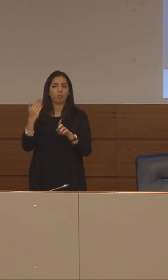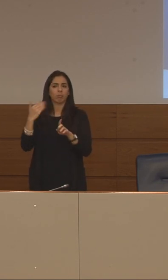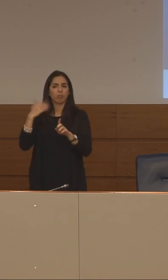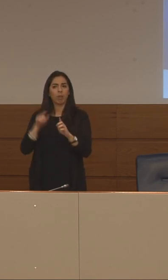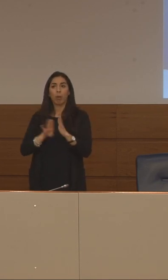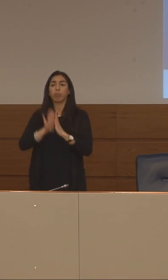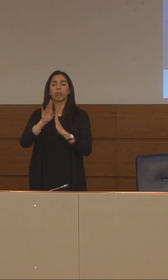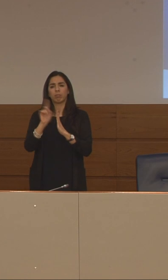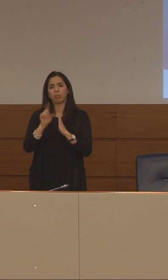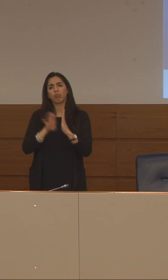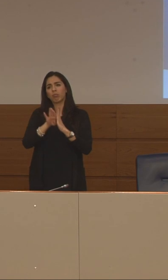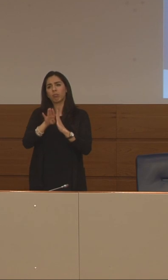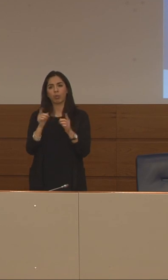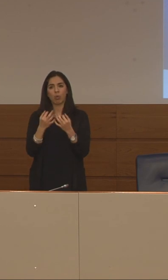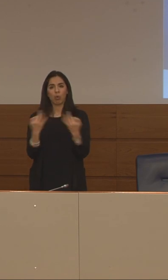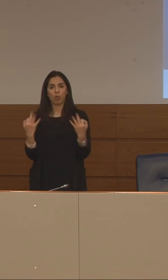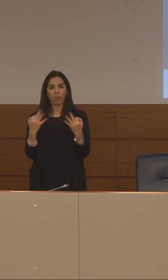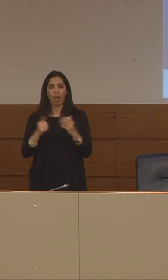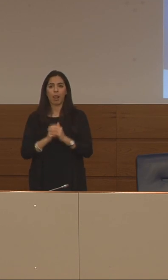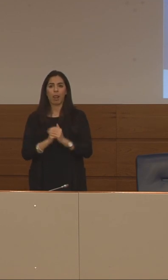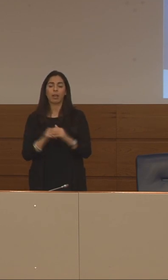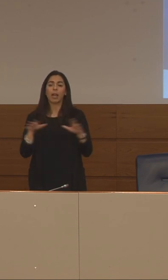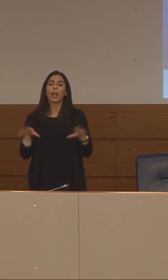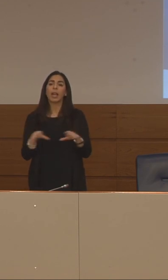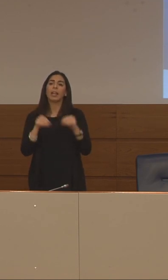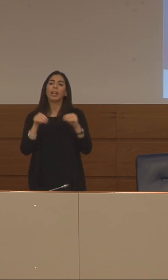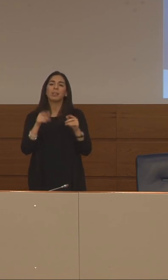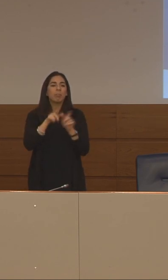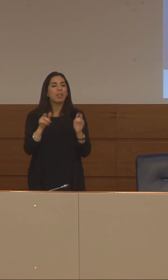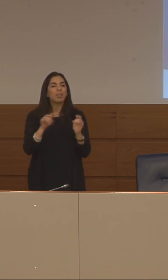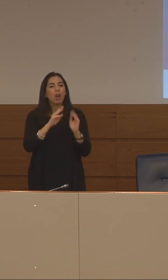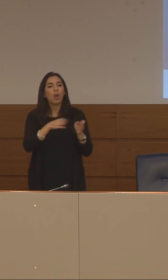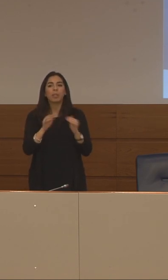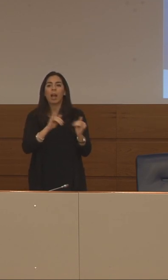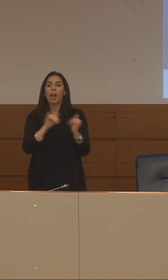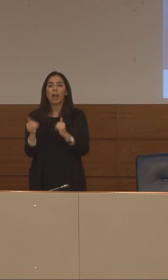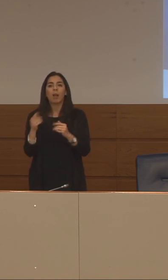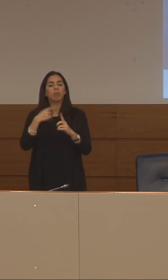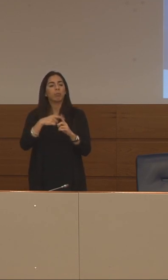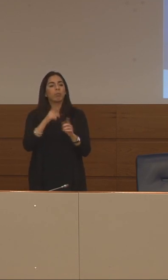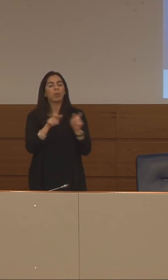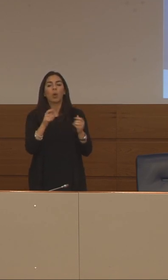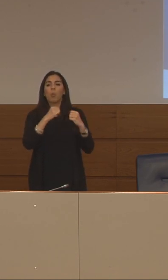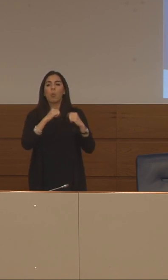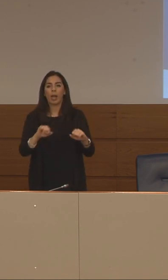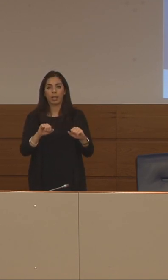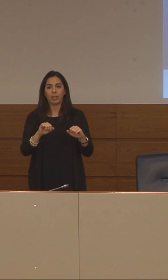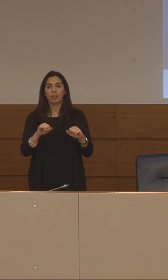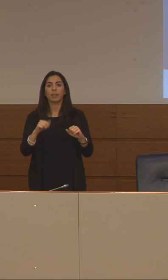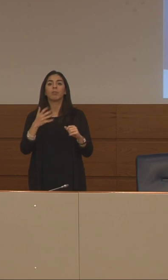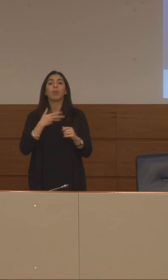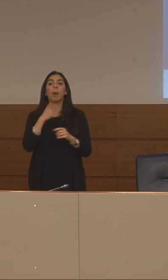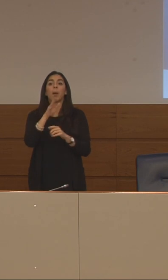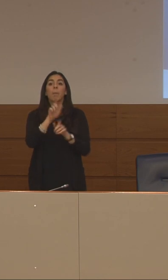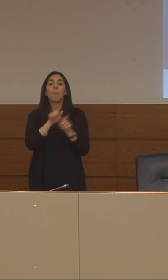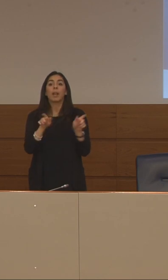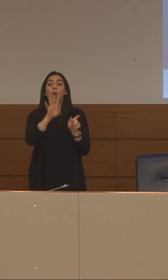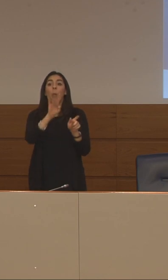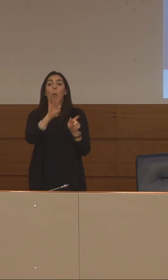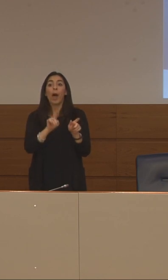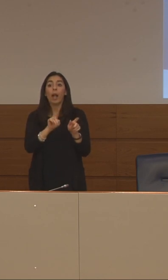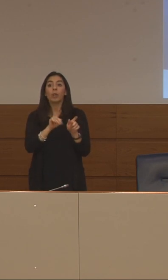partiamo dal numero dei dimessi guariti abbiamo 41 unità in più quindi il